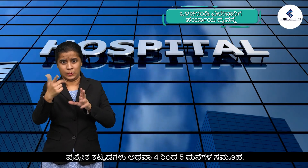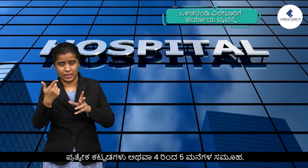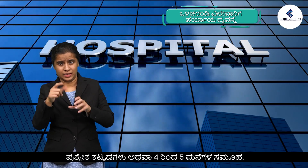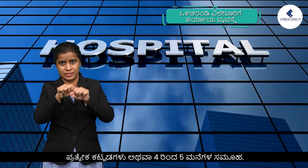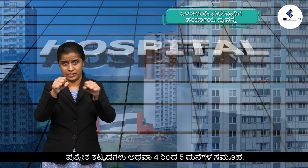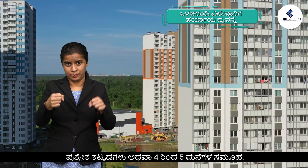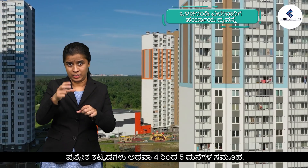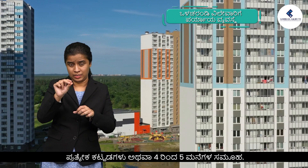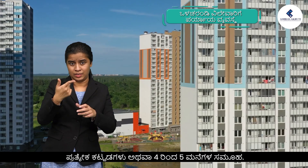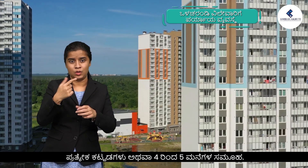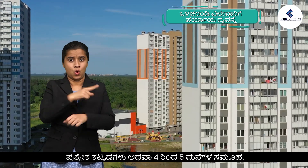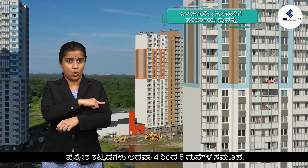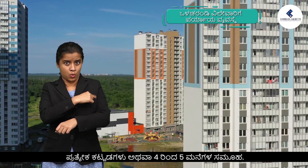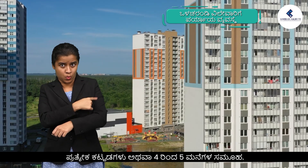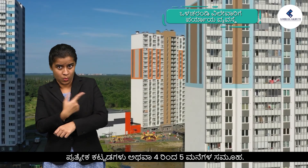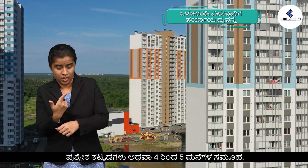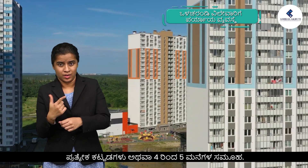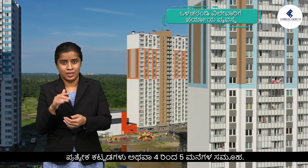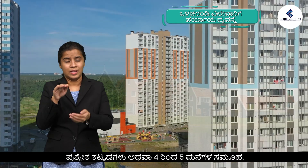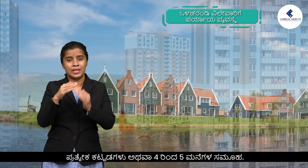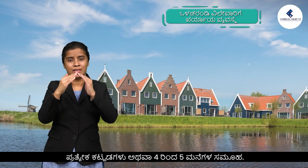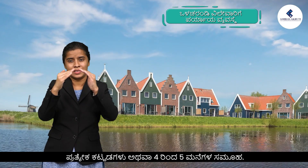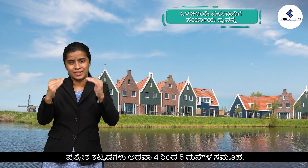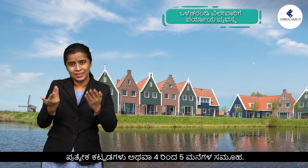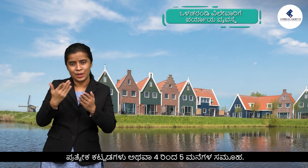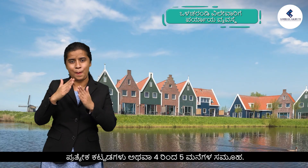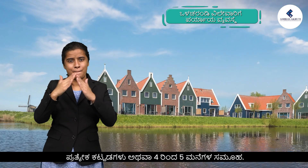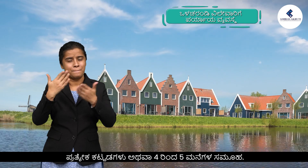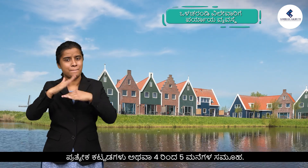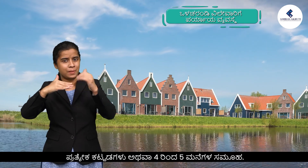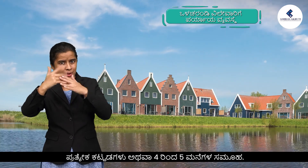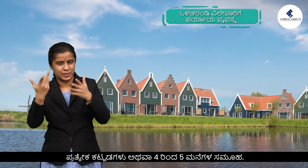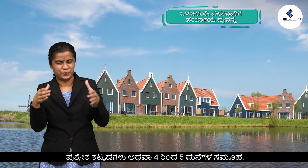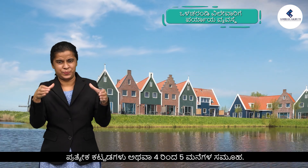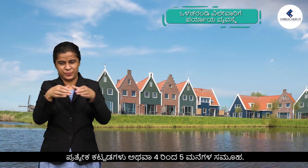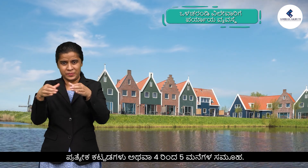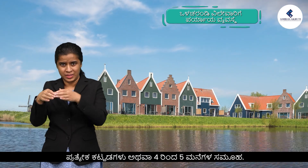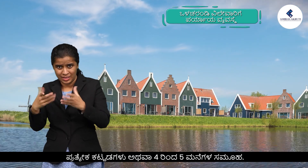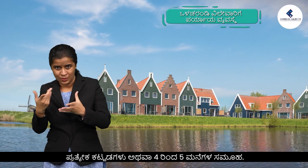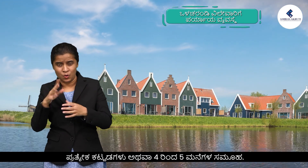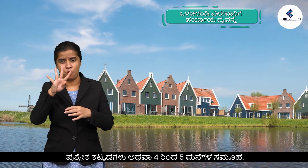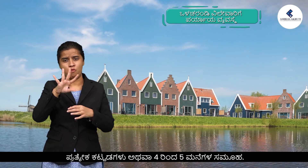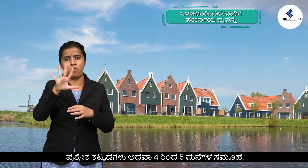ಪ್ರತ್ಯೇಕ ಕಟ್ಟಡಗಳು ಅಥವಾ 4 ರಿಂದ 5 ಮನೆಗಳ ಸಮೂಹ.